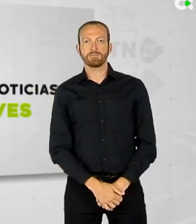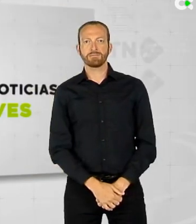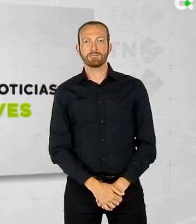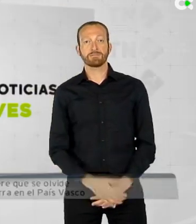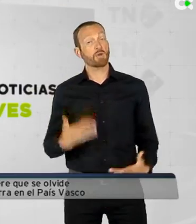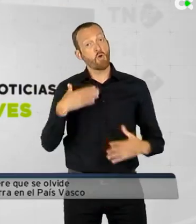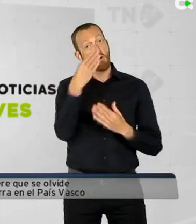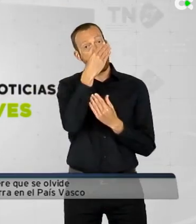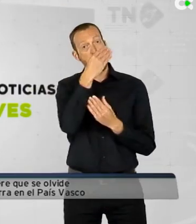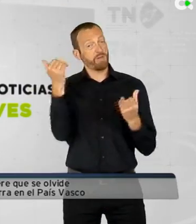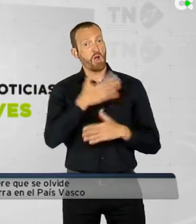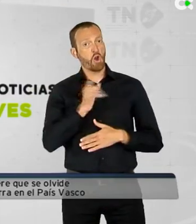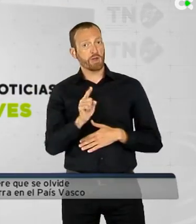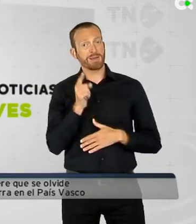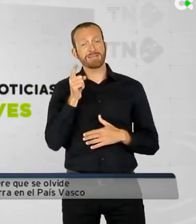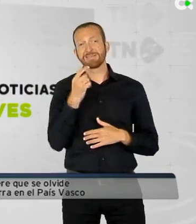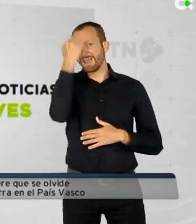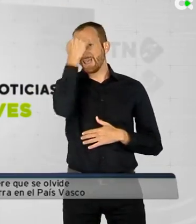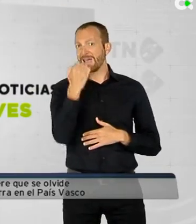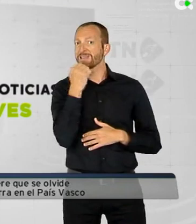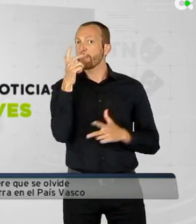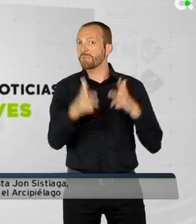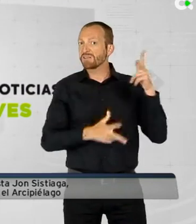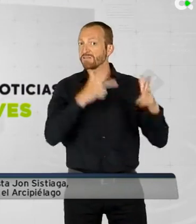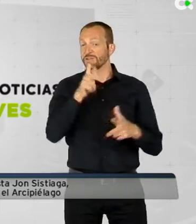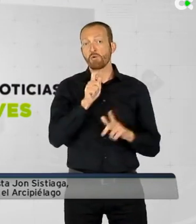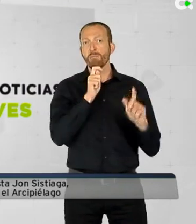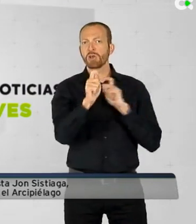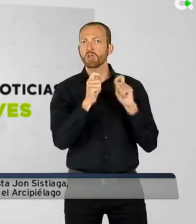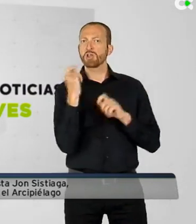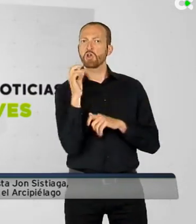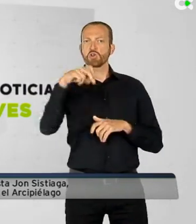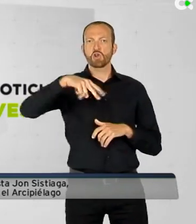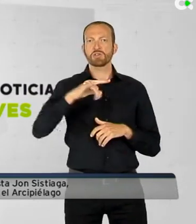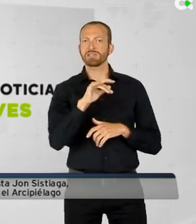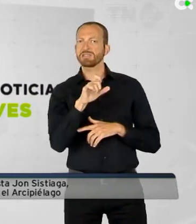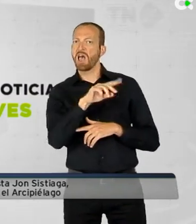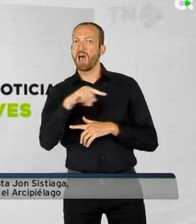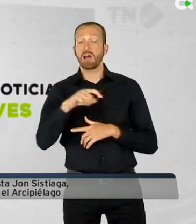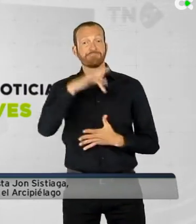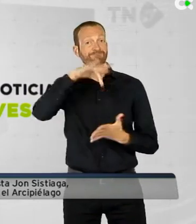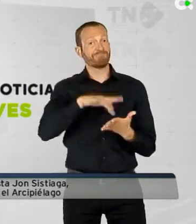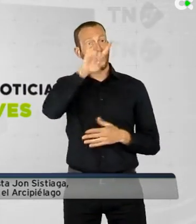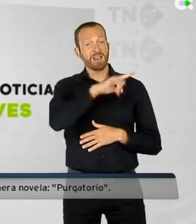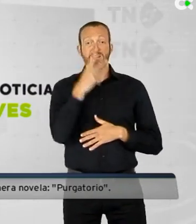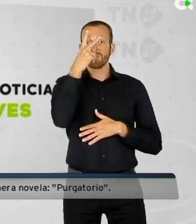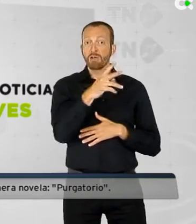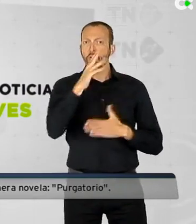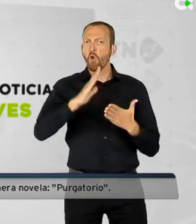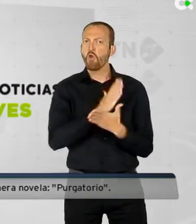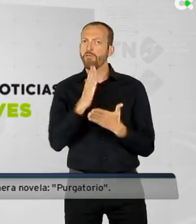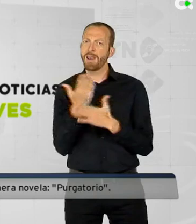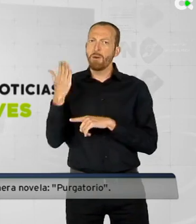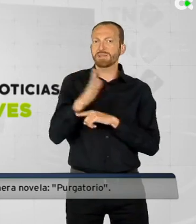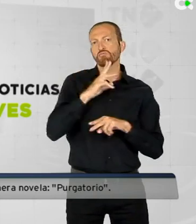El que no quiere que se olvide el terrorismo etarra en el País Vasco es el periodista Jon Sistiaga, de visita en el archipiélago para